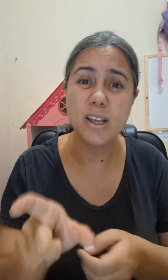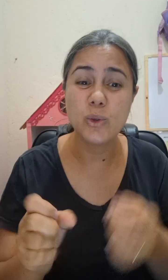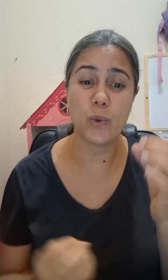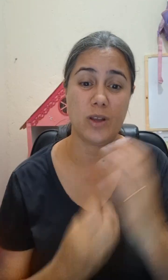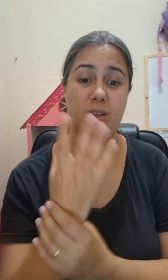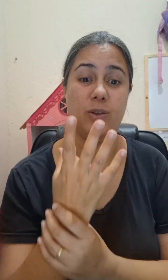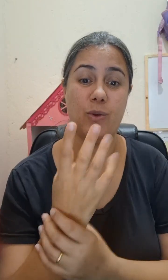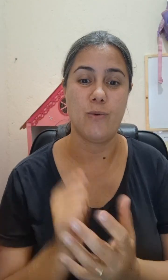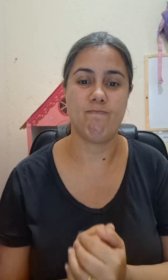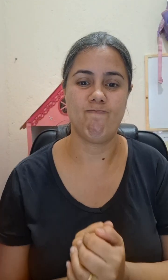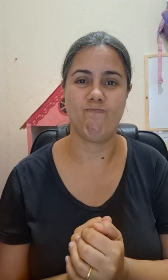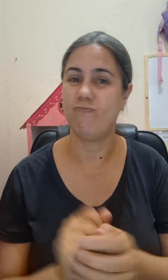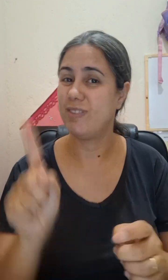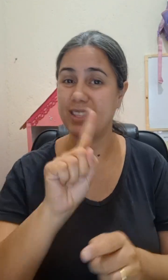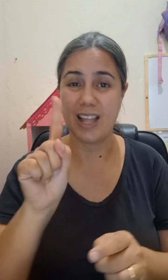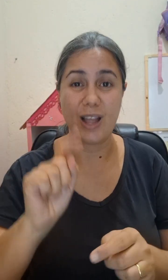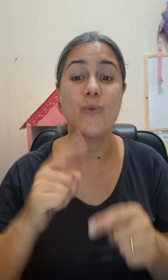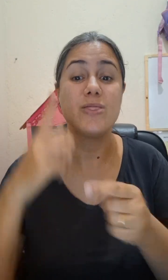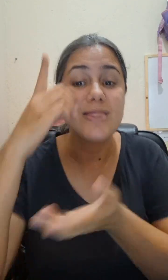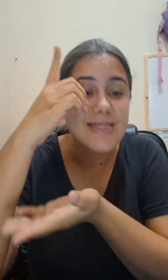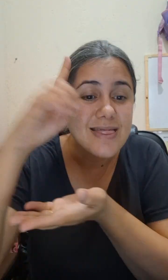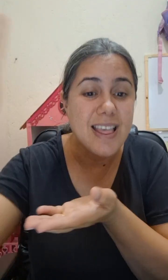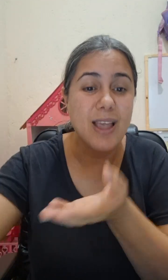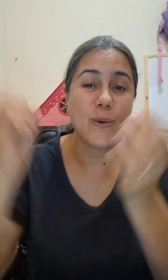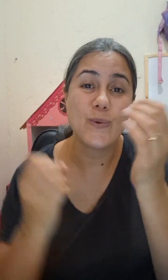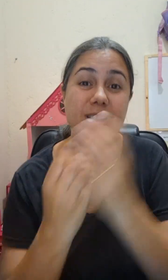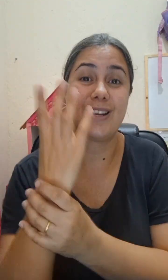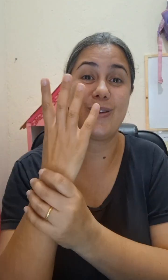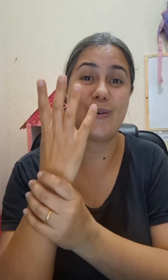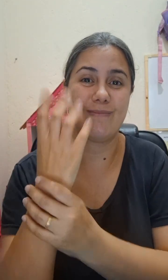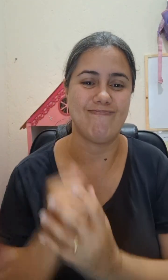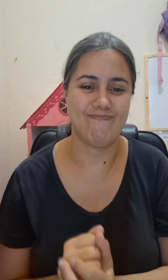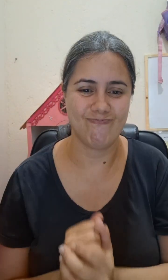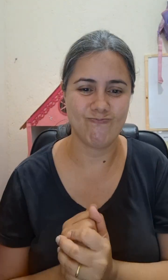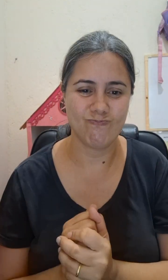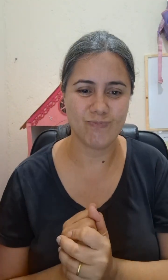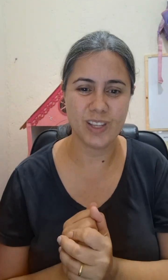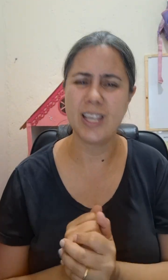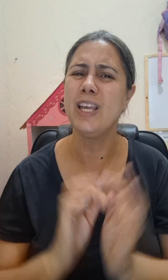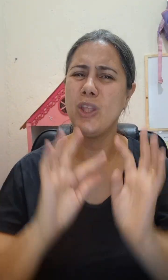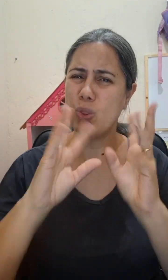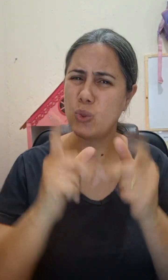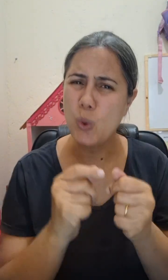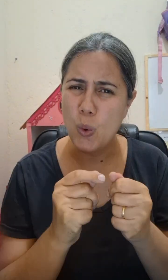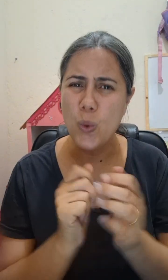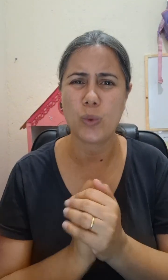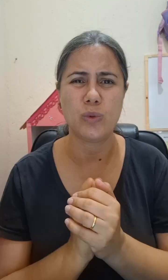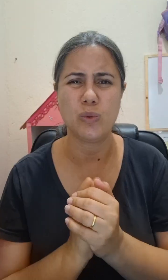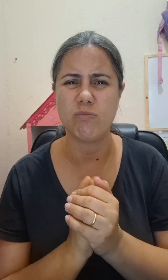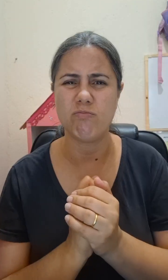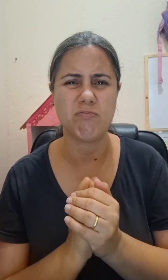biblicamente sobre o casamento. O casamento não é uma invenção humana. Foi Deus que criou.